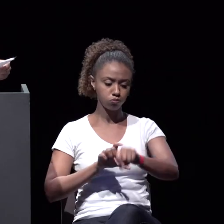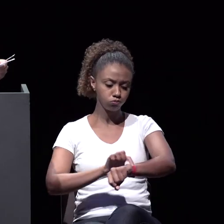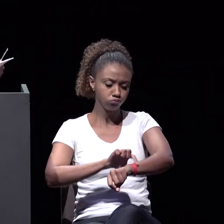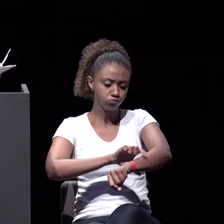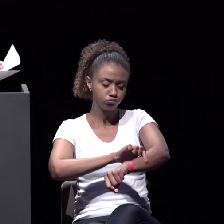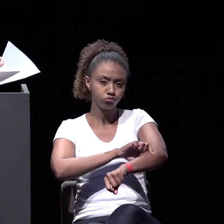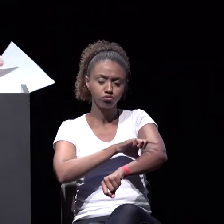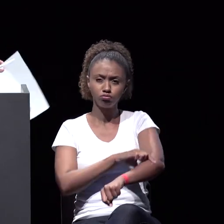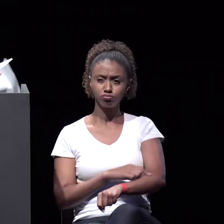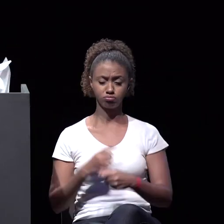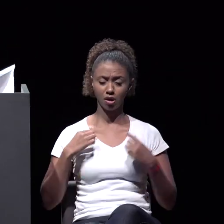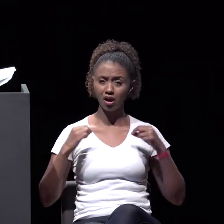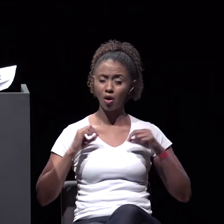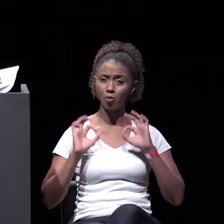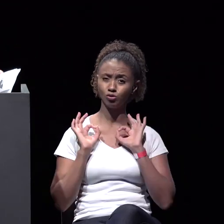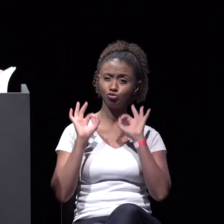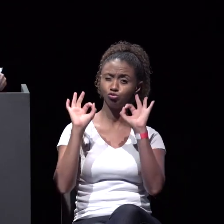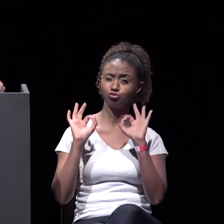luxuosa